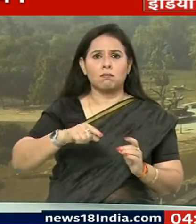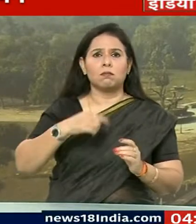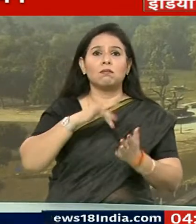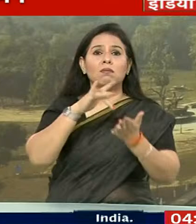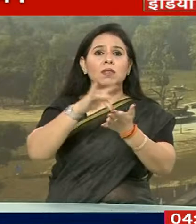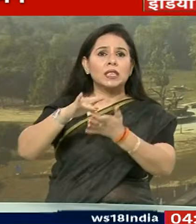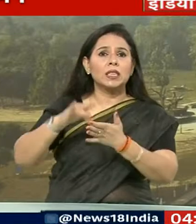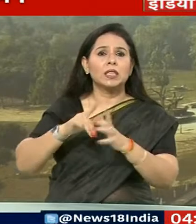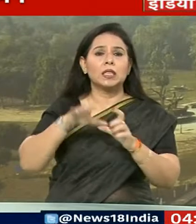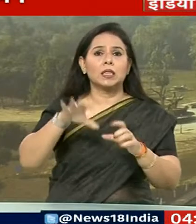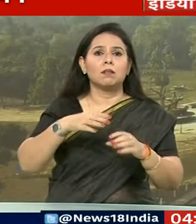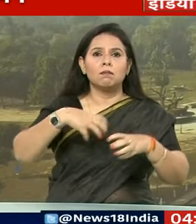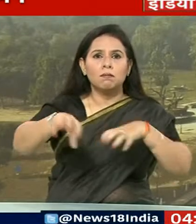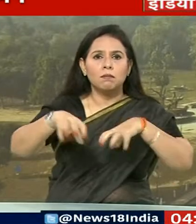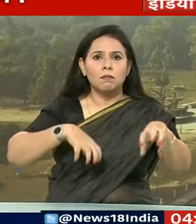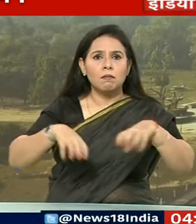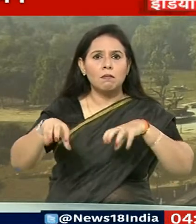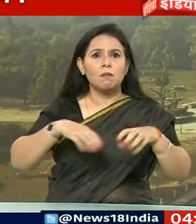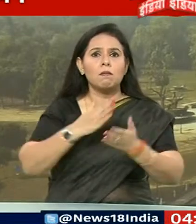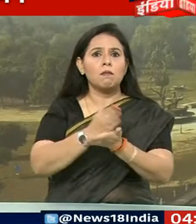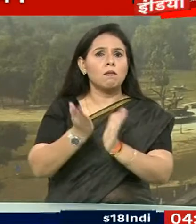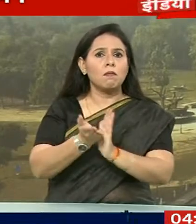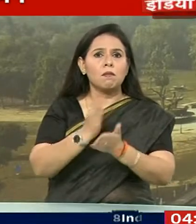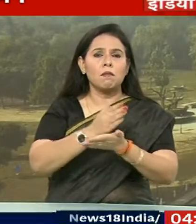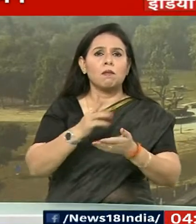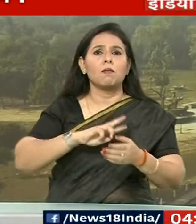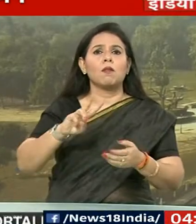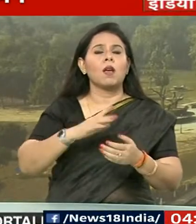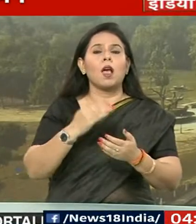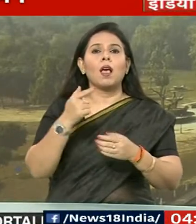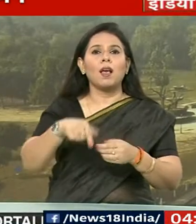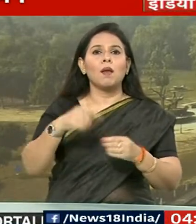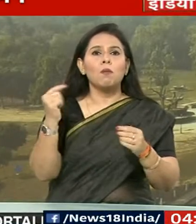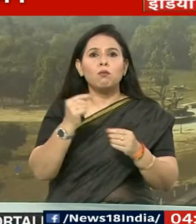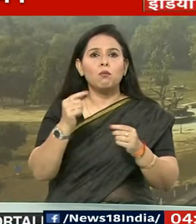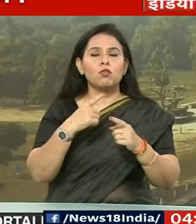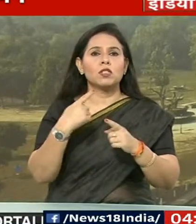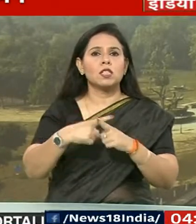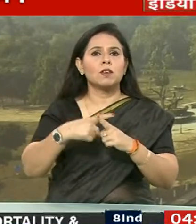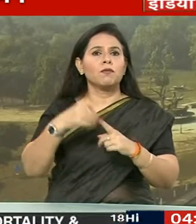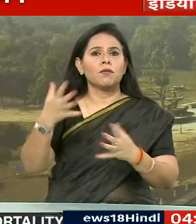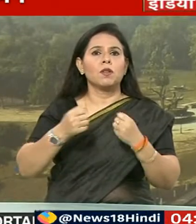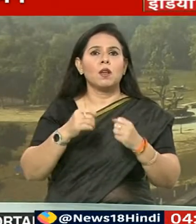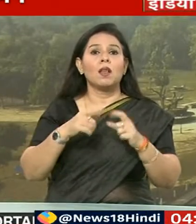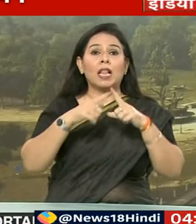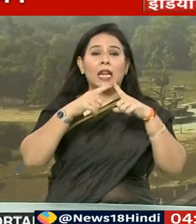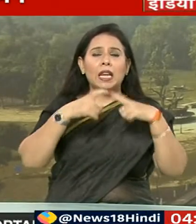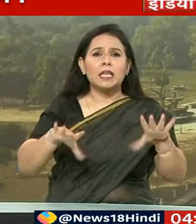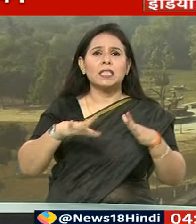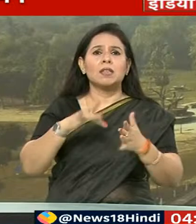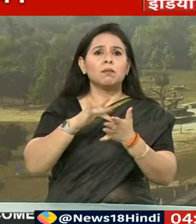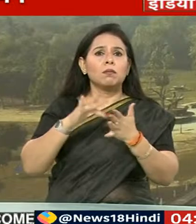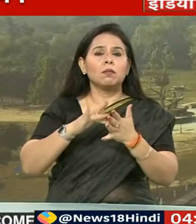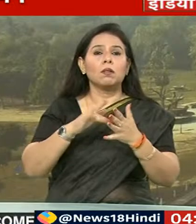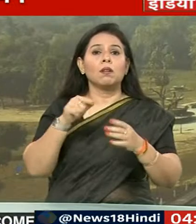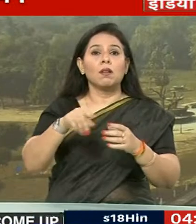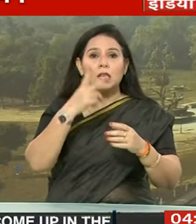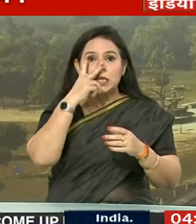उन जिलों में बांटा है जहां कोई केस नहीं हुआ है. हमने उन हॉटस्पॉट्स में बांटा है